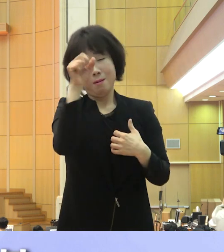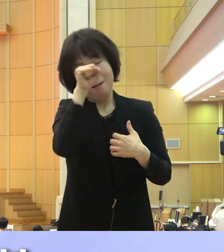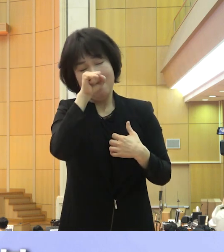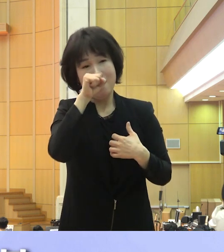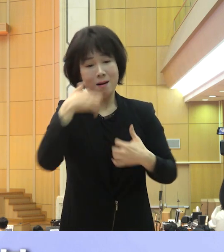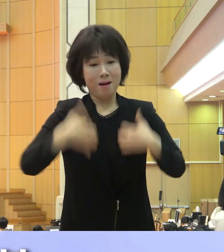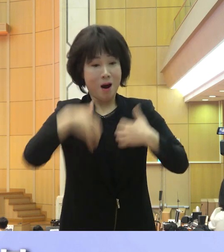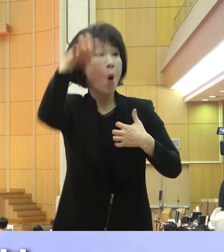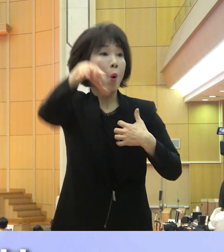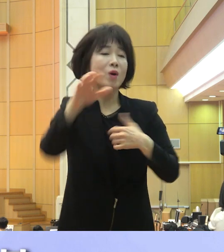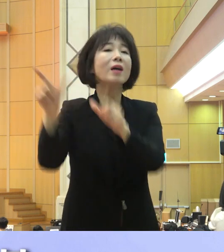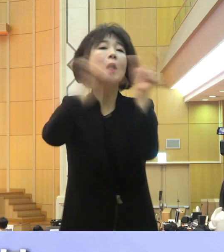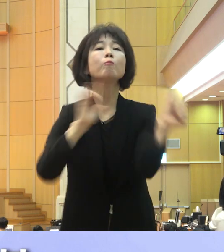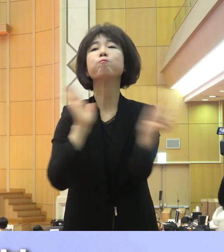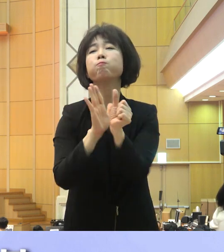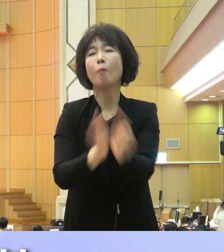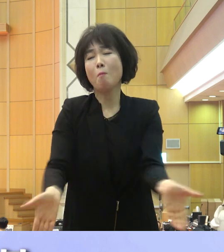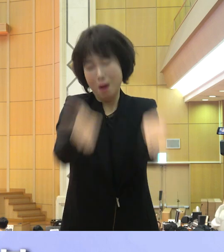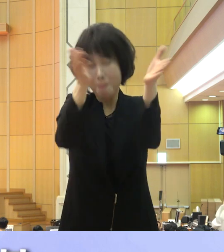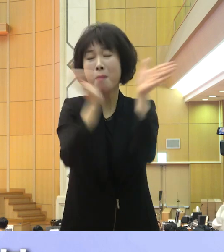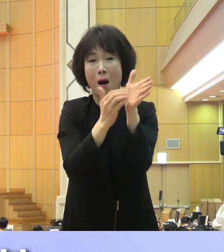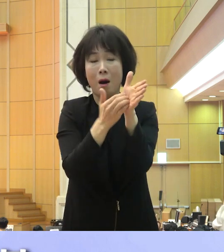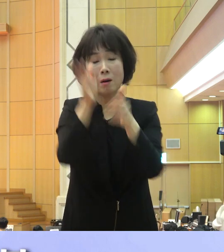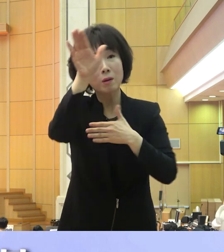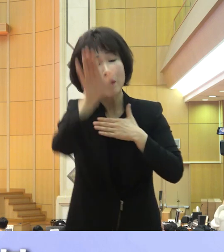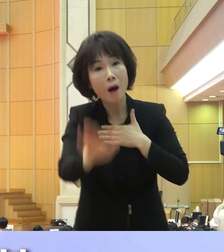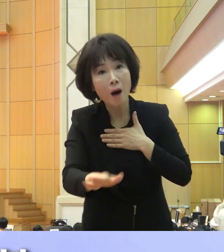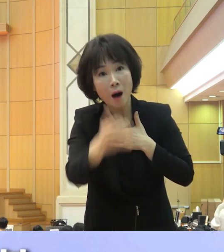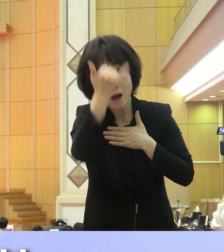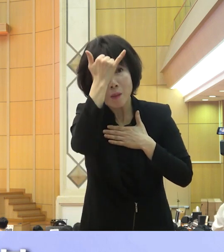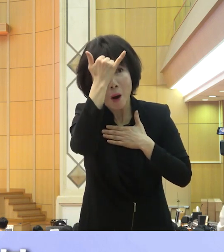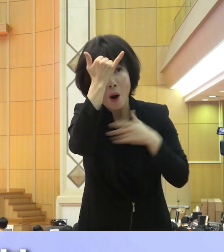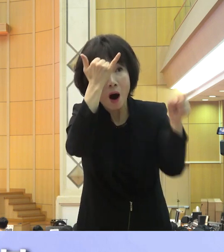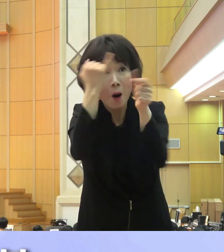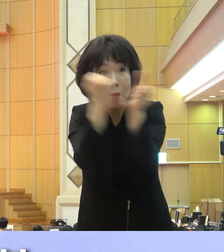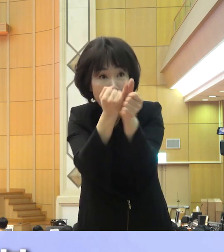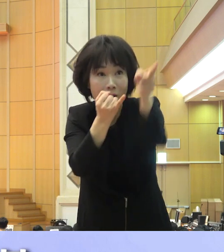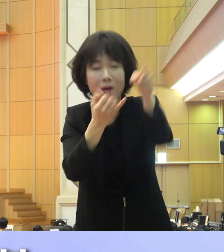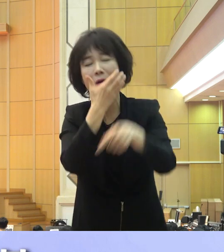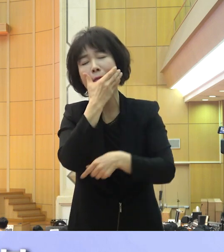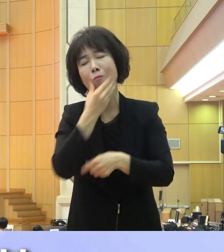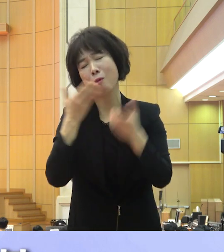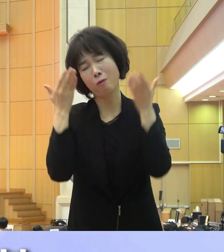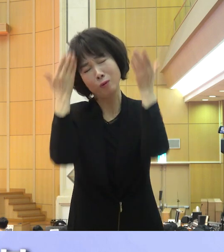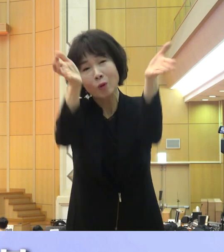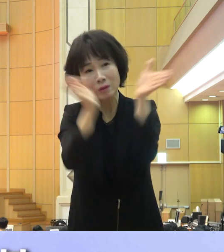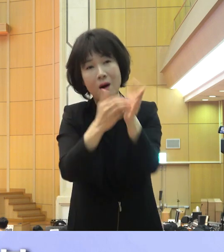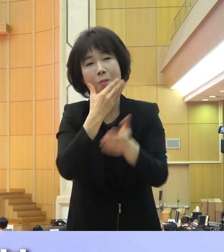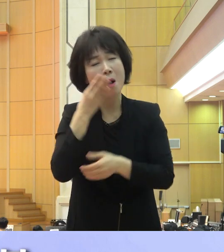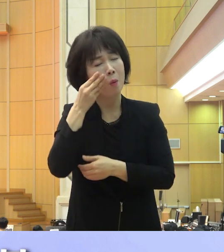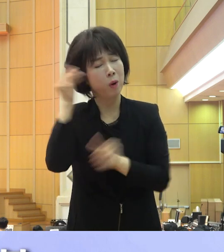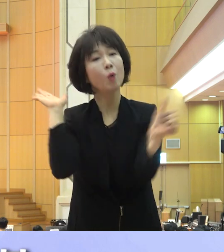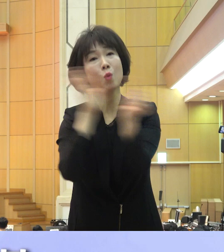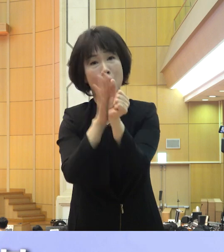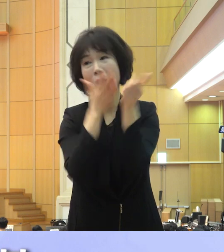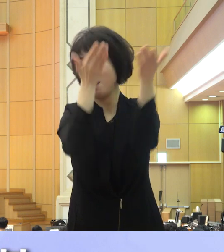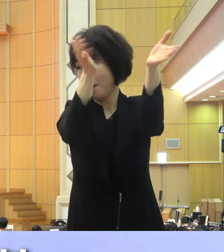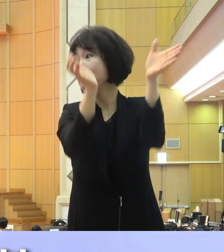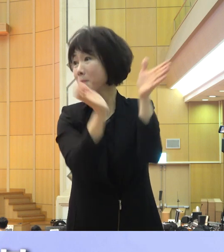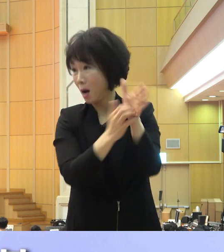좋은 낙원에 살게 했는데, 그리고 그들에게 복을 주어서 복되게 살 수